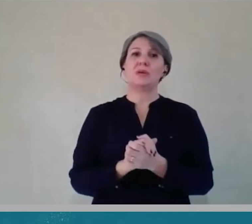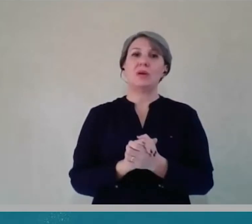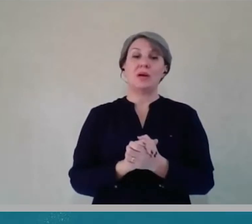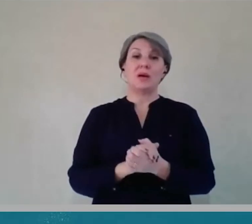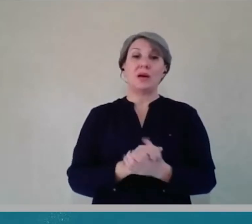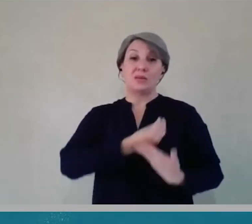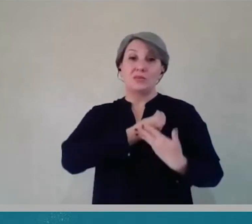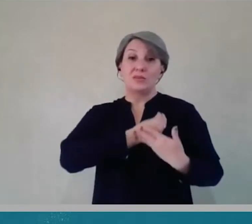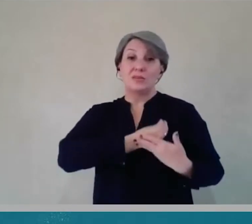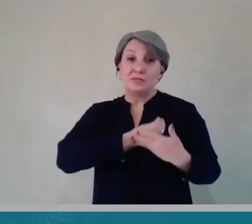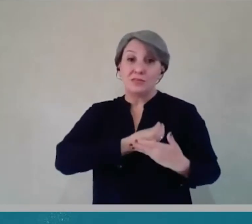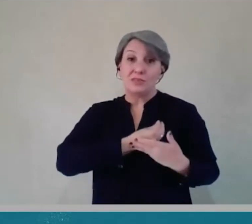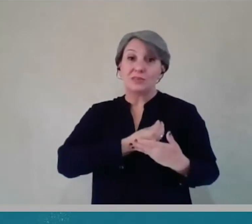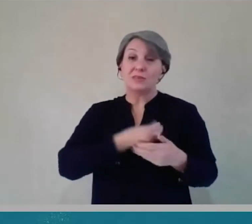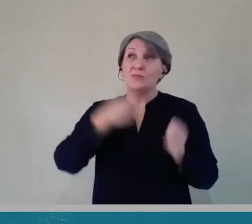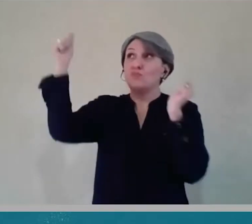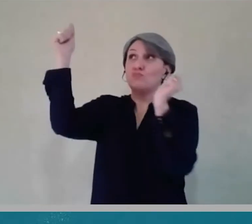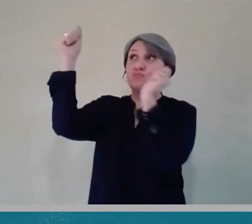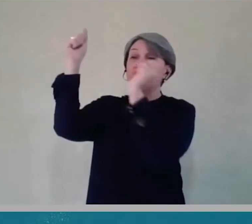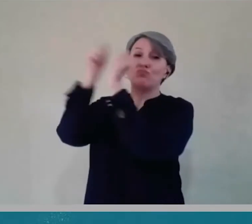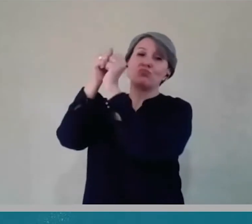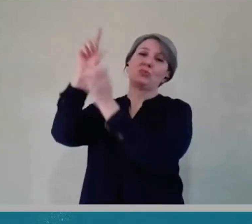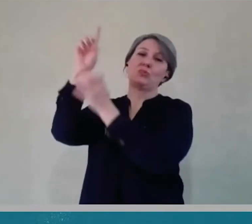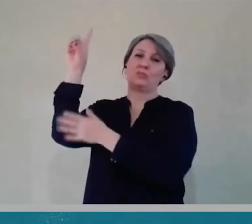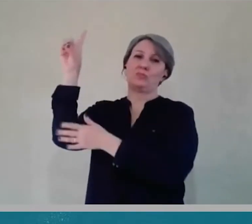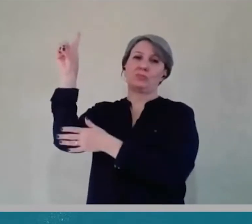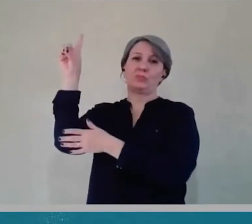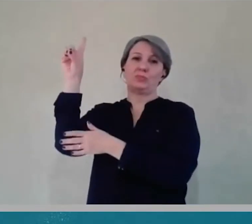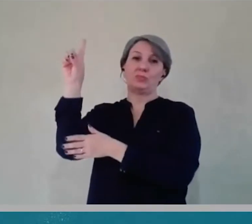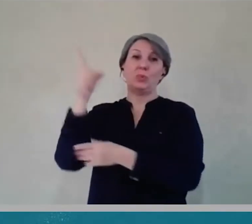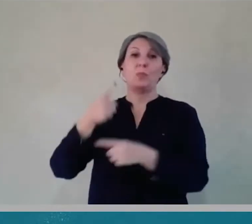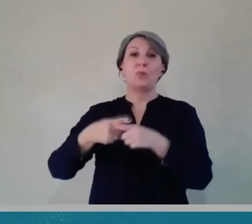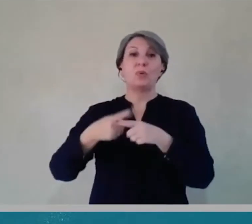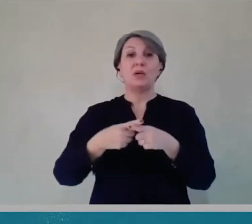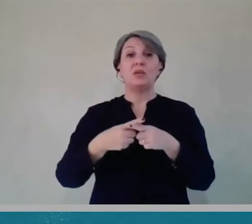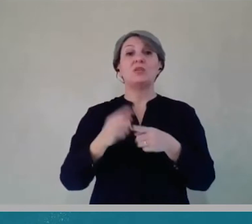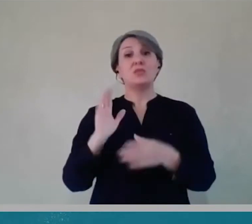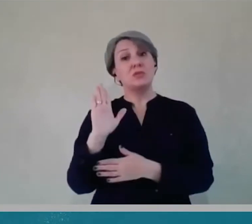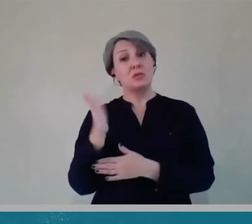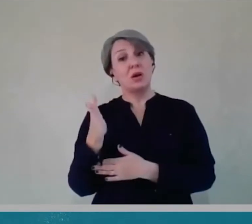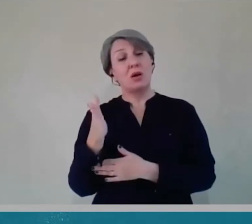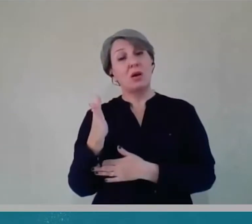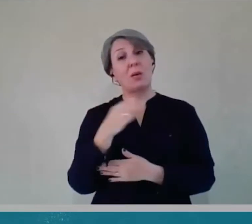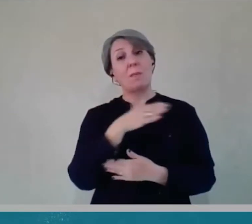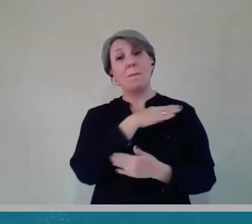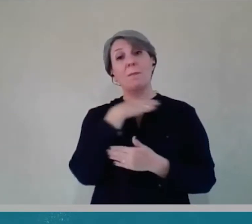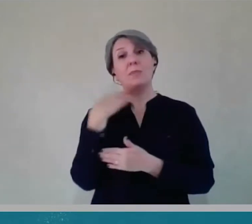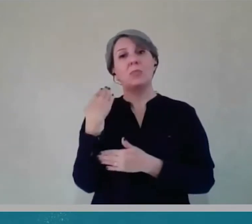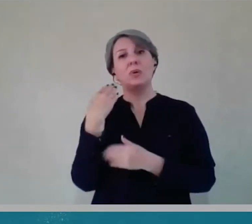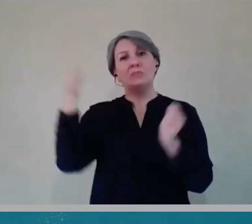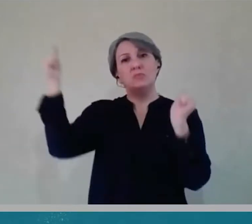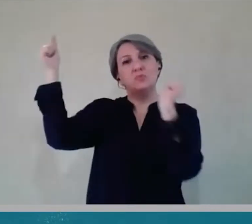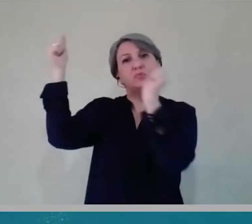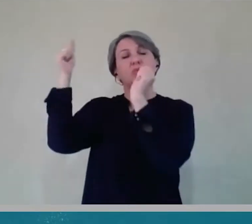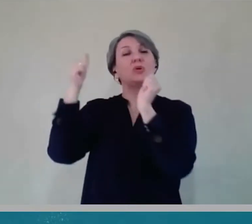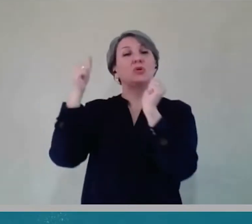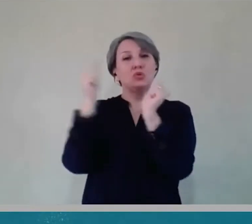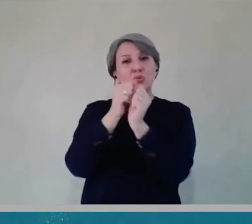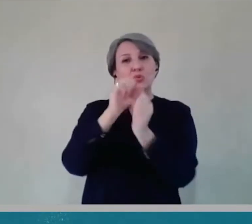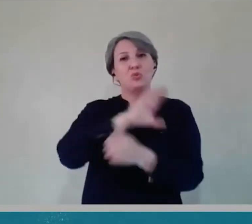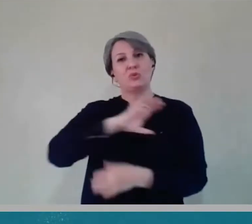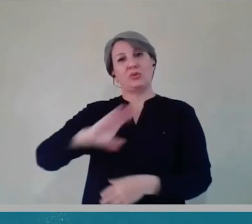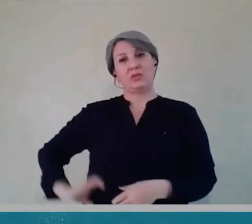Deus, porque nós já morremos e já ressuscitamos juntamente com Cristo, tá?